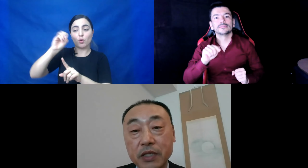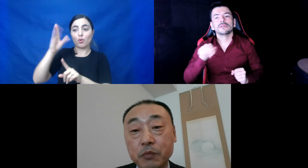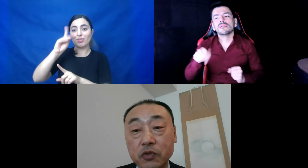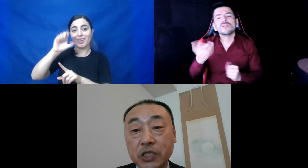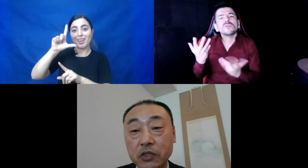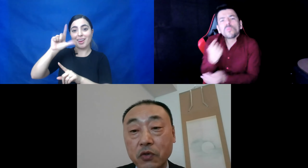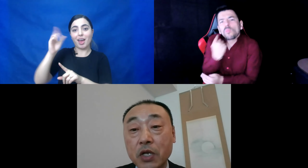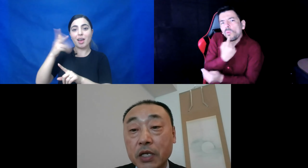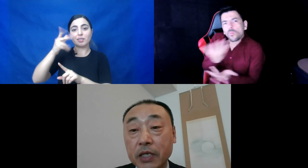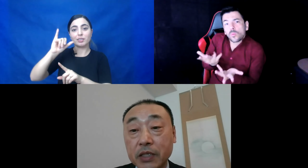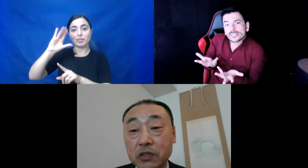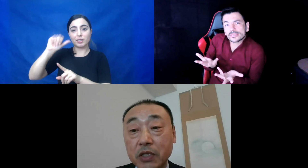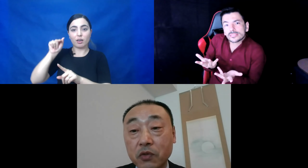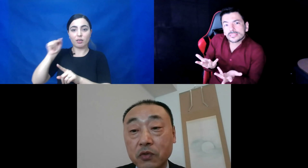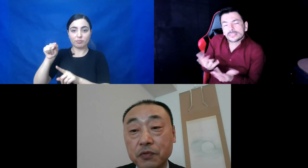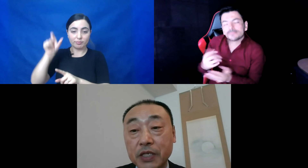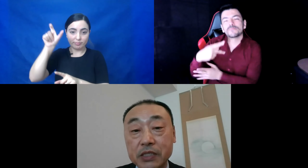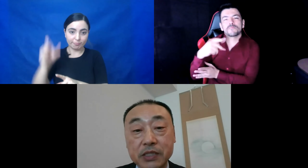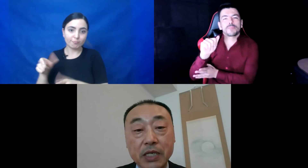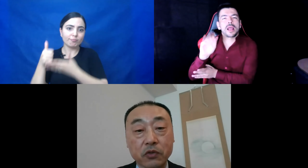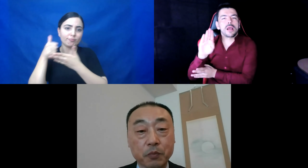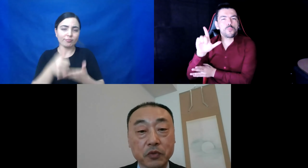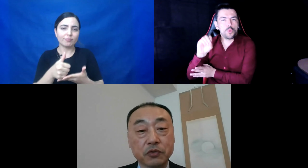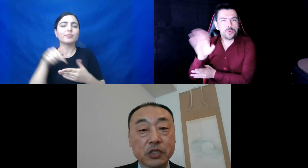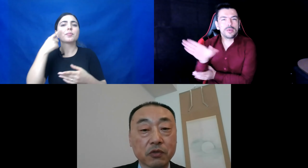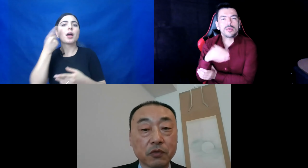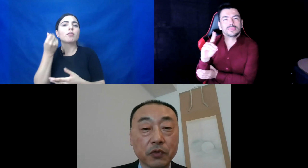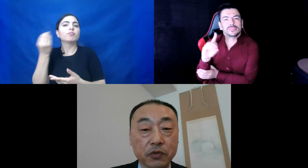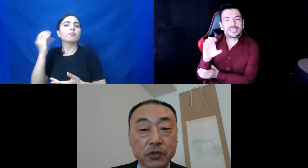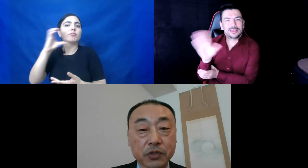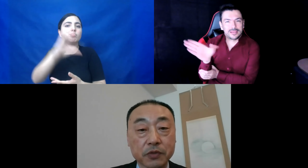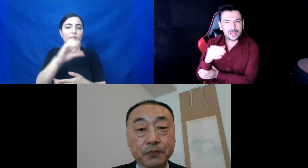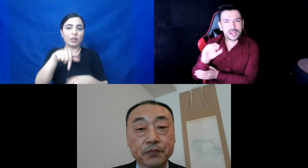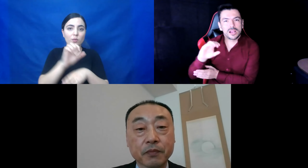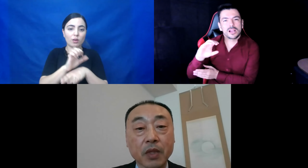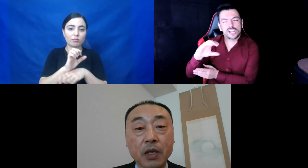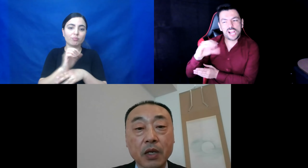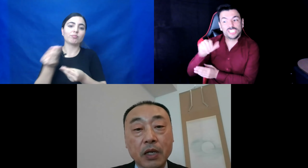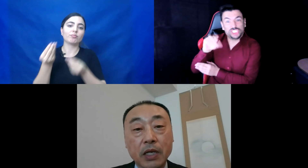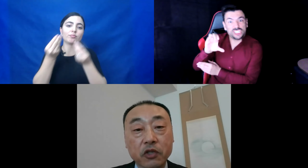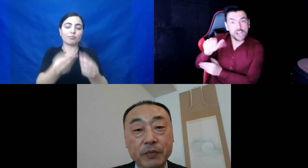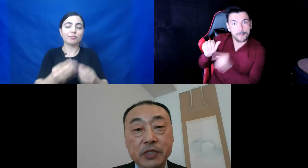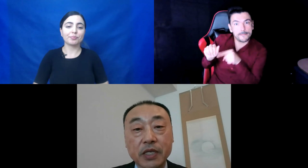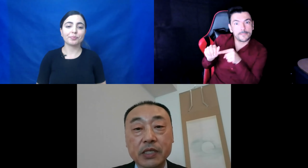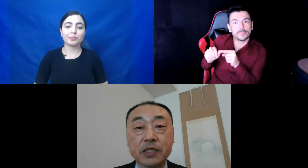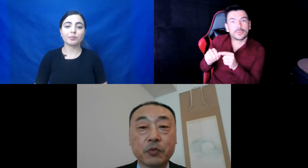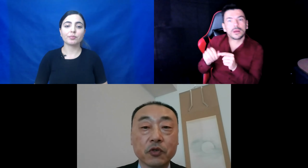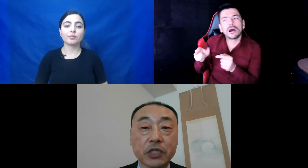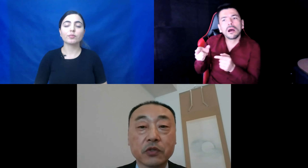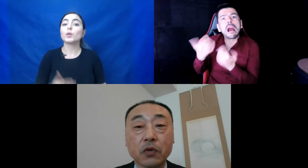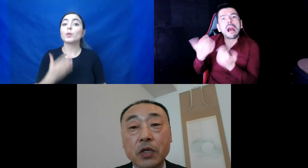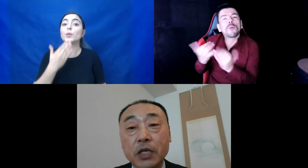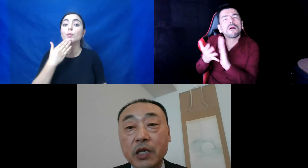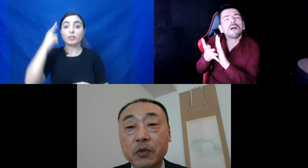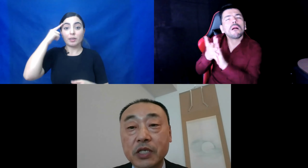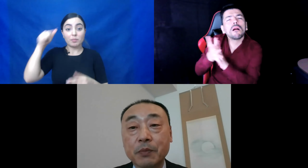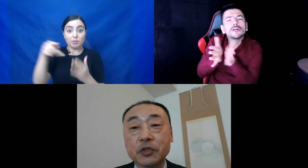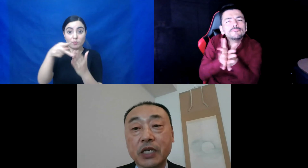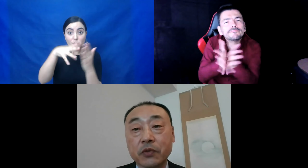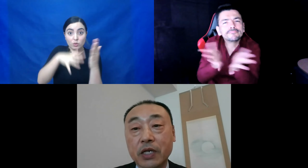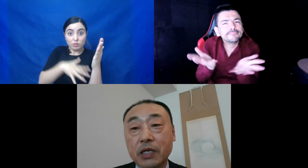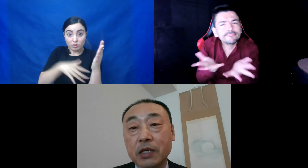historia del proyecto en Ecuador, financiado por nuestro fondo. A través de este proyecto,